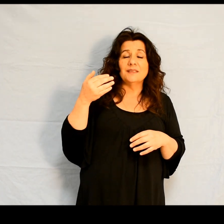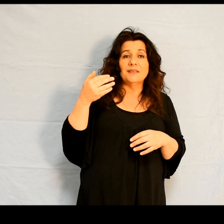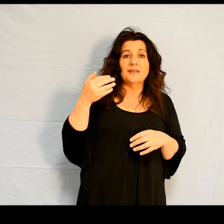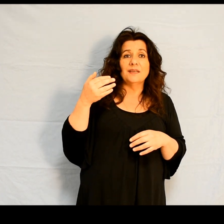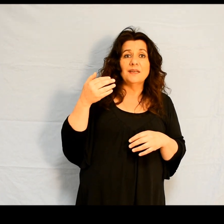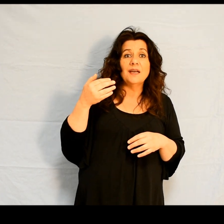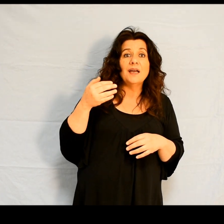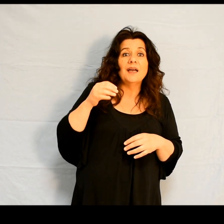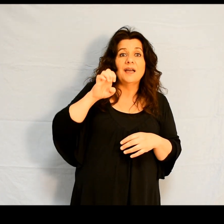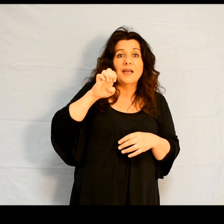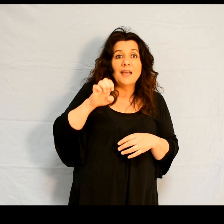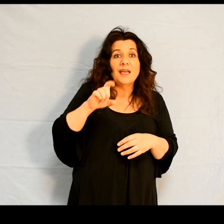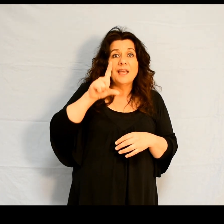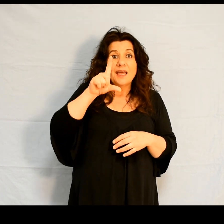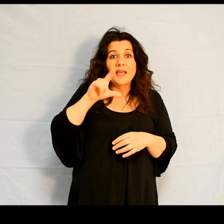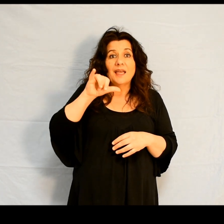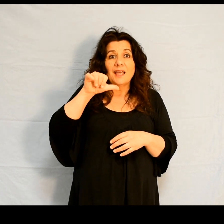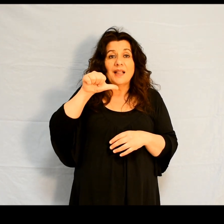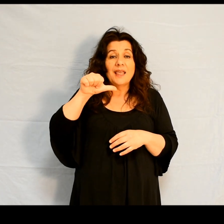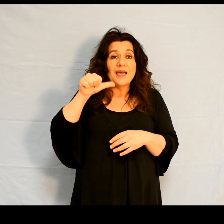et Éliamite,